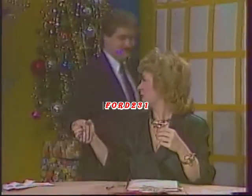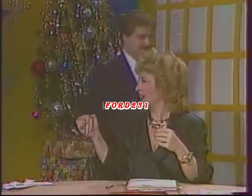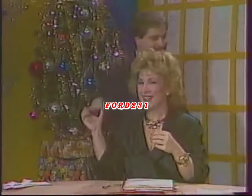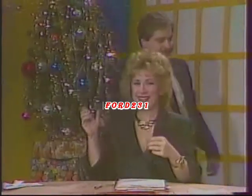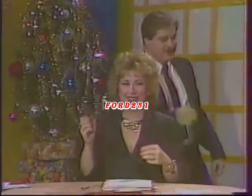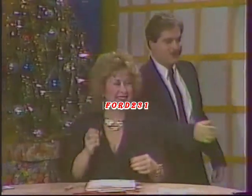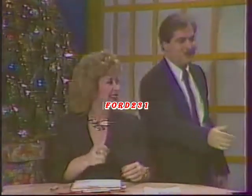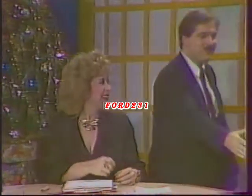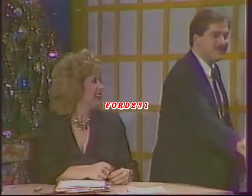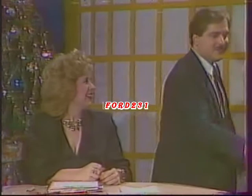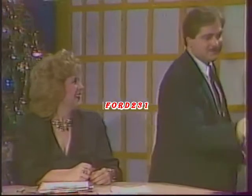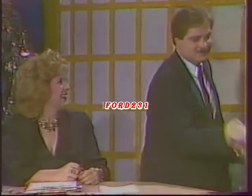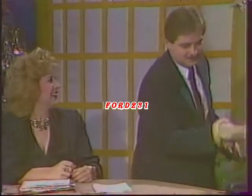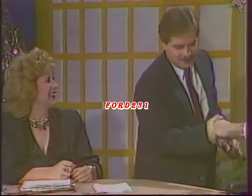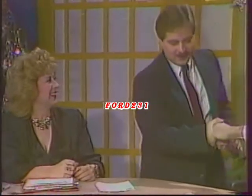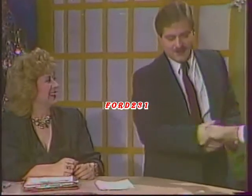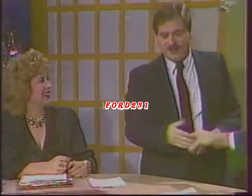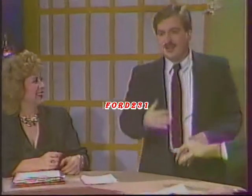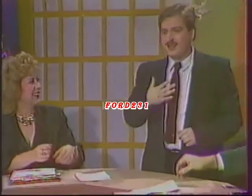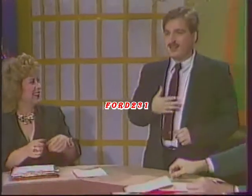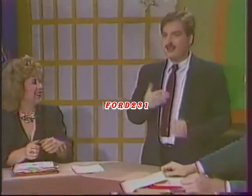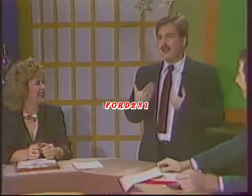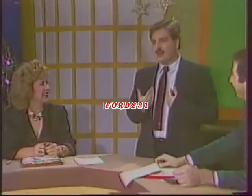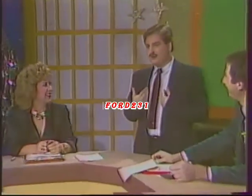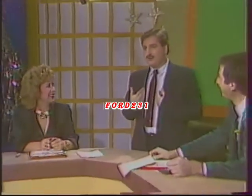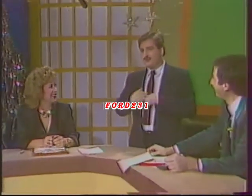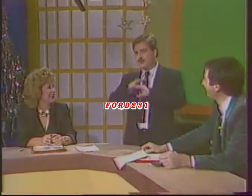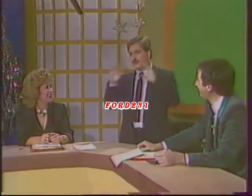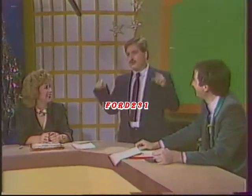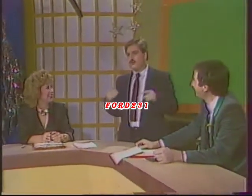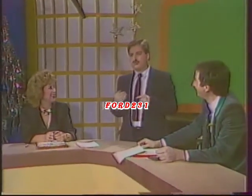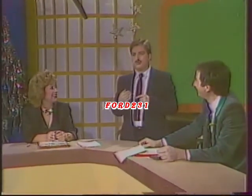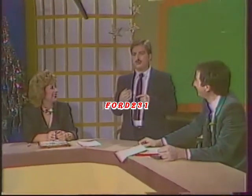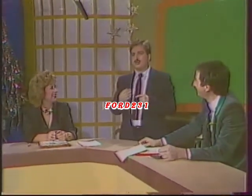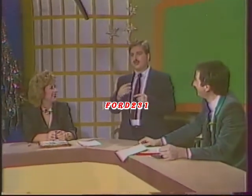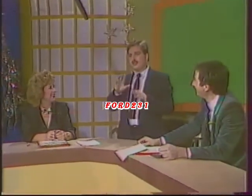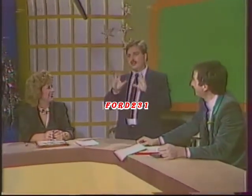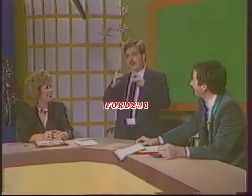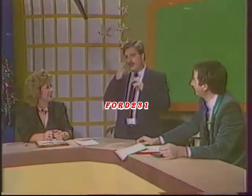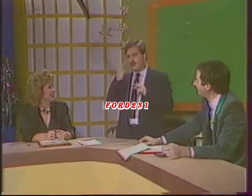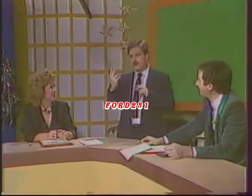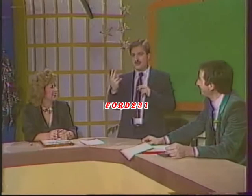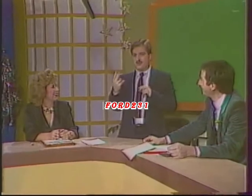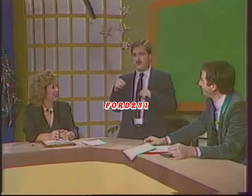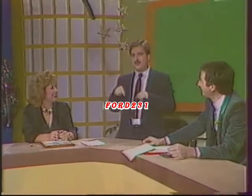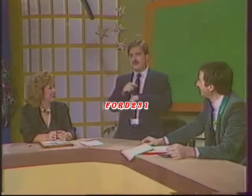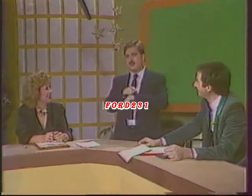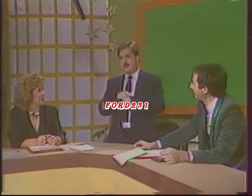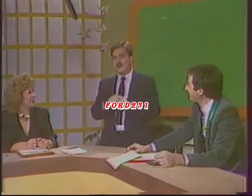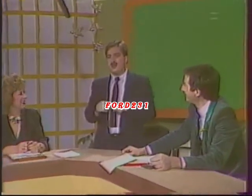πολλά. Χρόνια πολλά. Θα ήθελα και εγώ σε όλους τους τηλεθεατές που μας βλέπουν αυτή τη στιγμή να